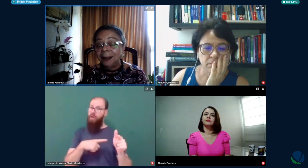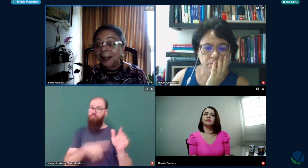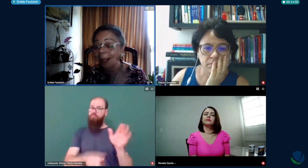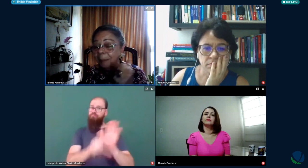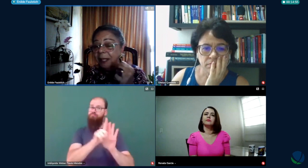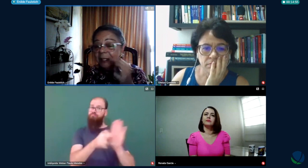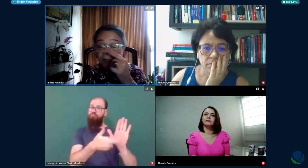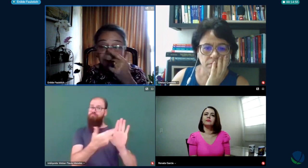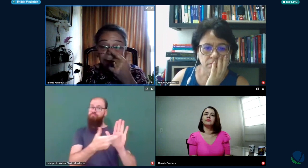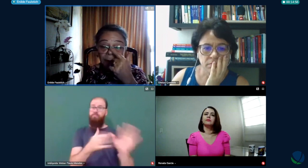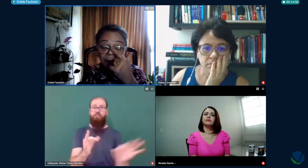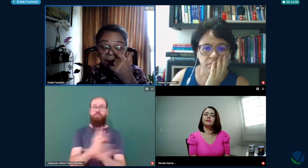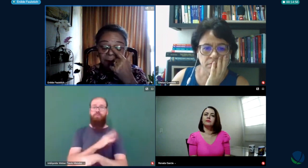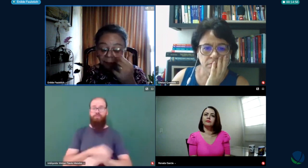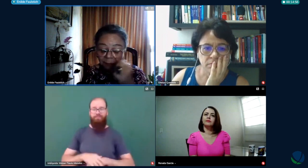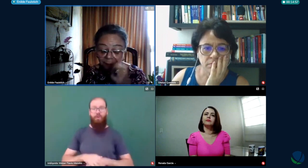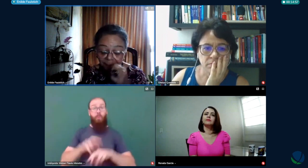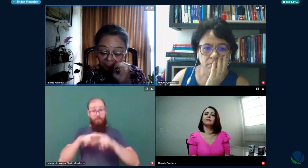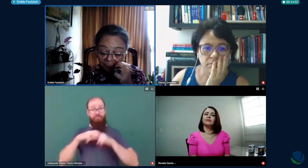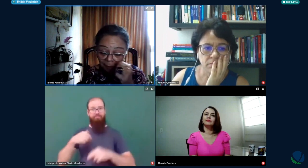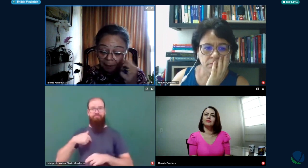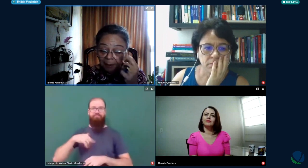ali, e lá mesmo ainda,